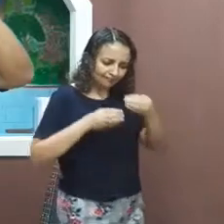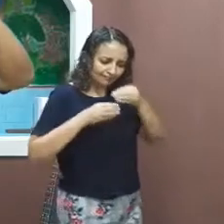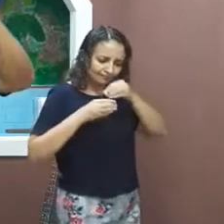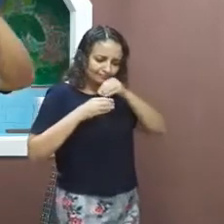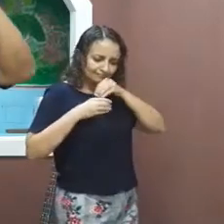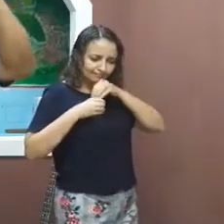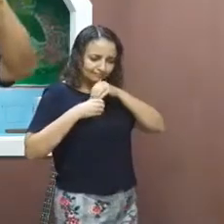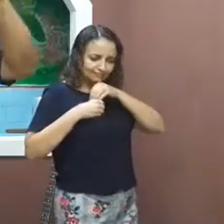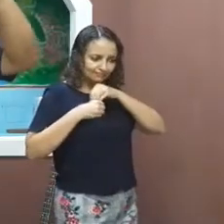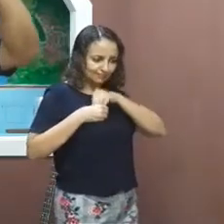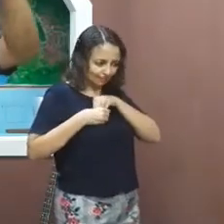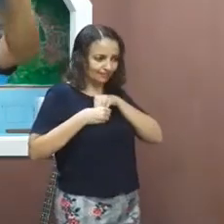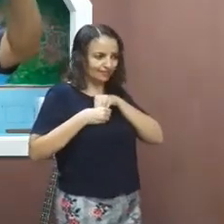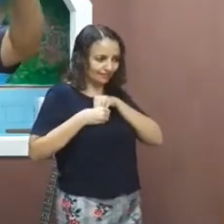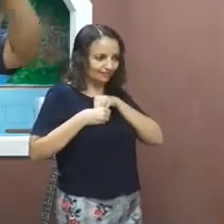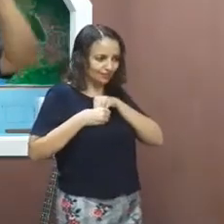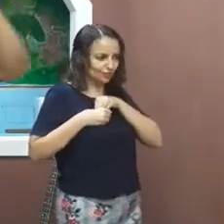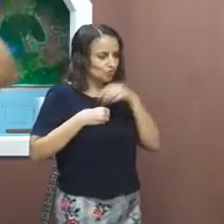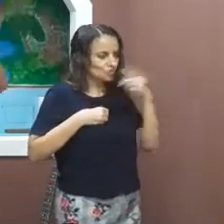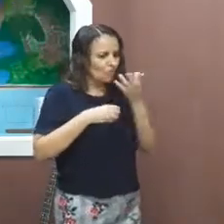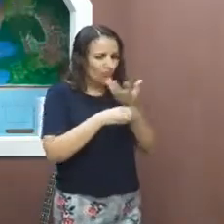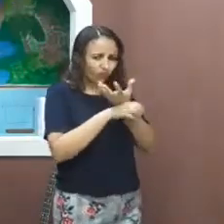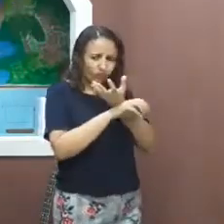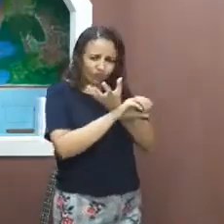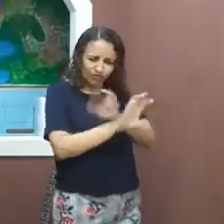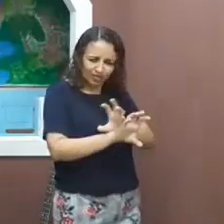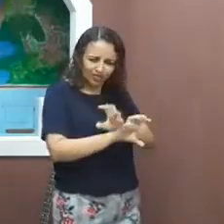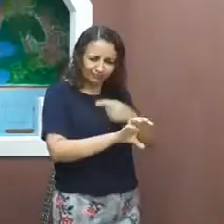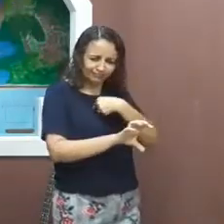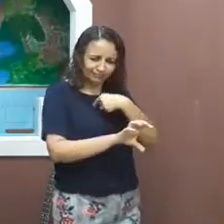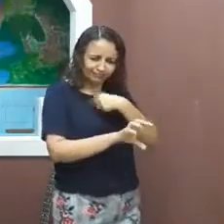o buraco vazio que tem no seu coração.